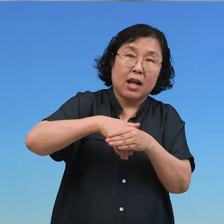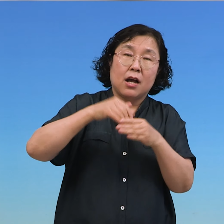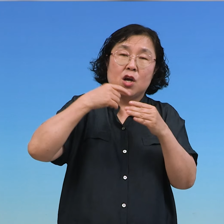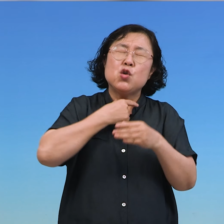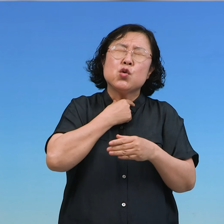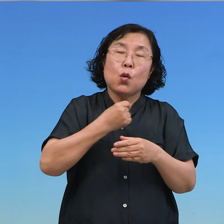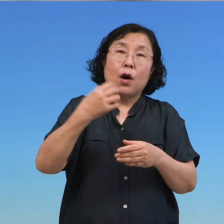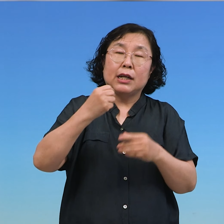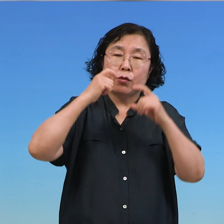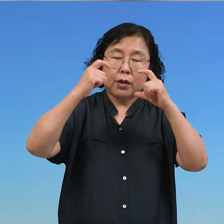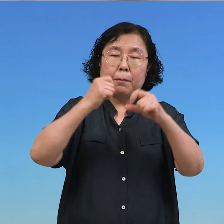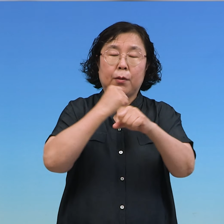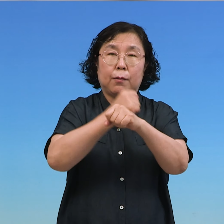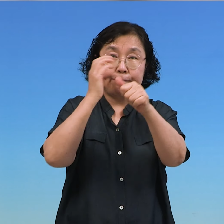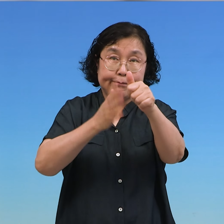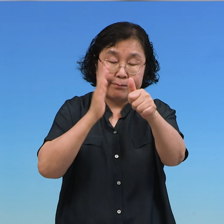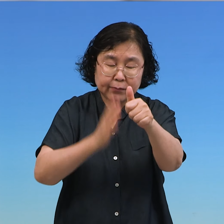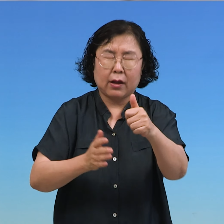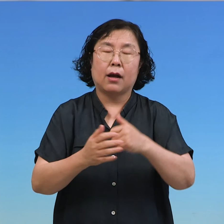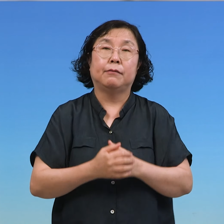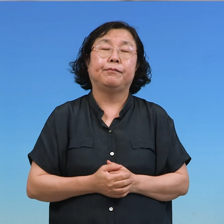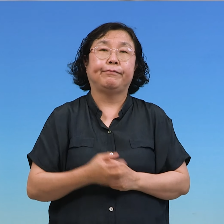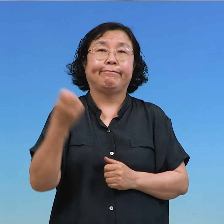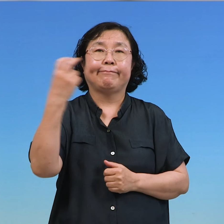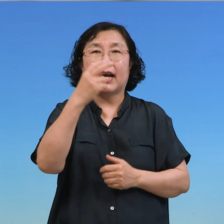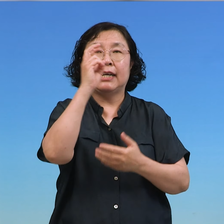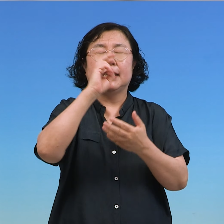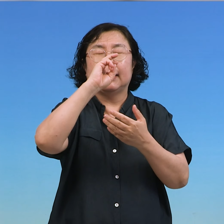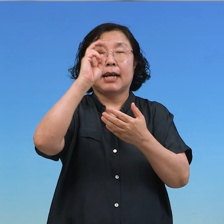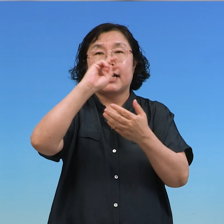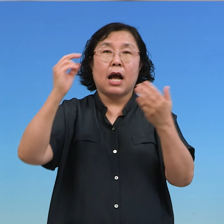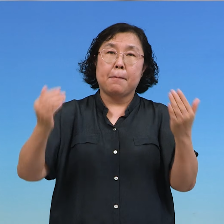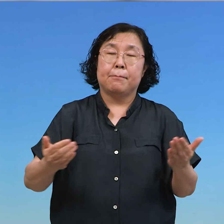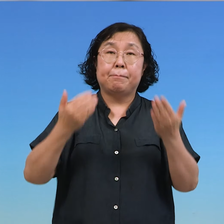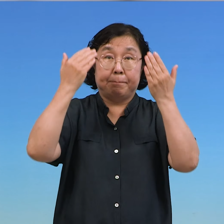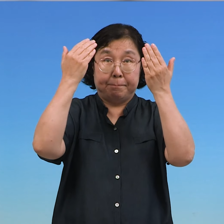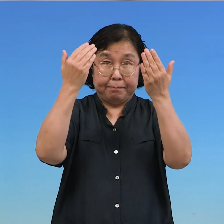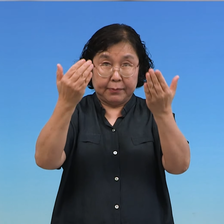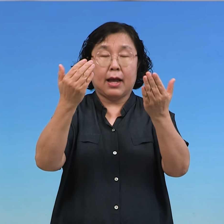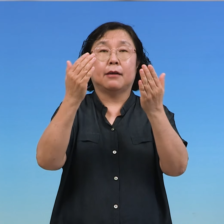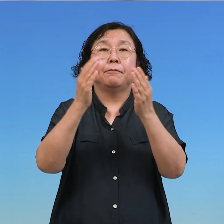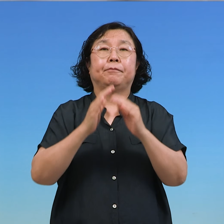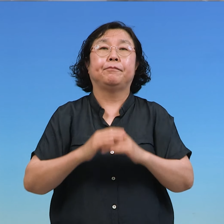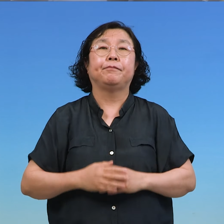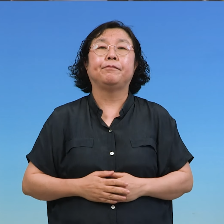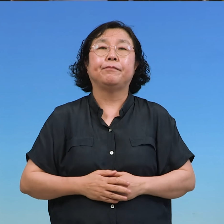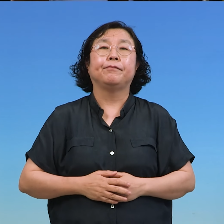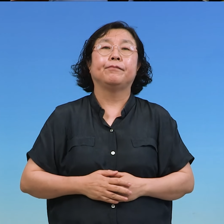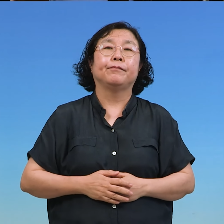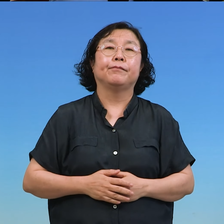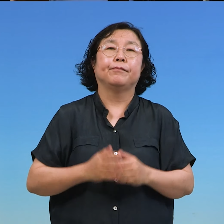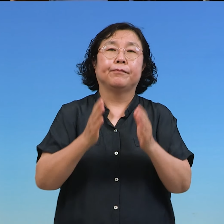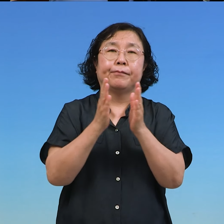번 더 소원을 갖고 선포하기 원합니다 주님 말씀하시면 내가 나아가리다